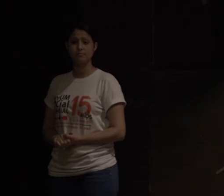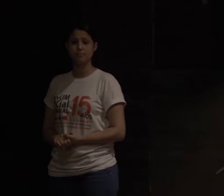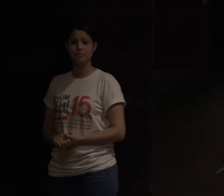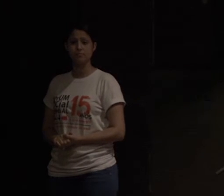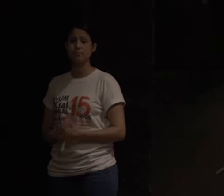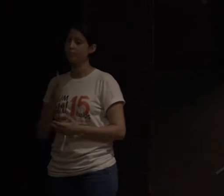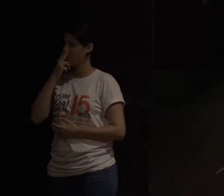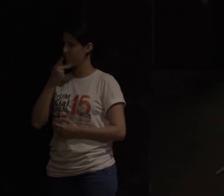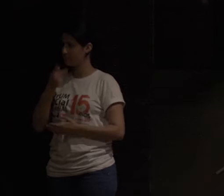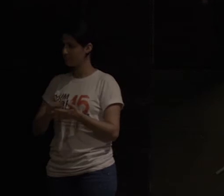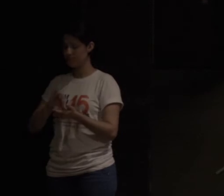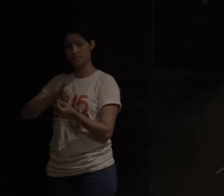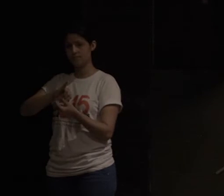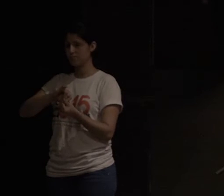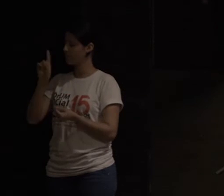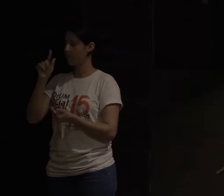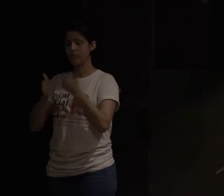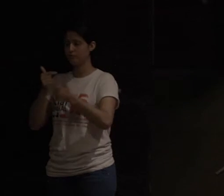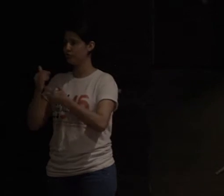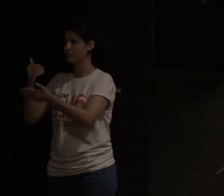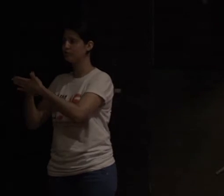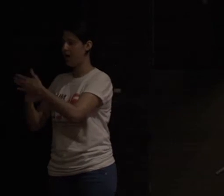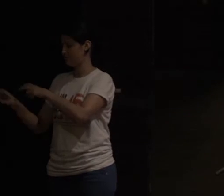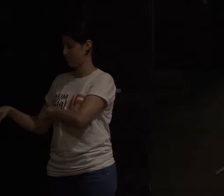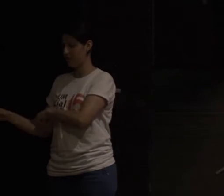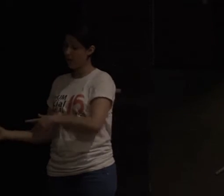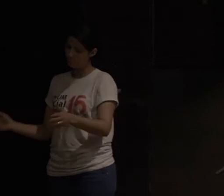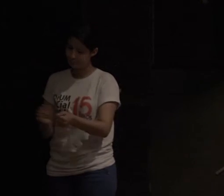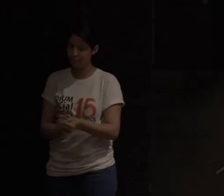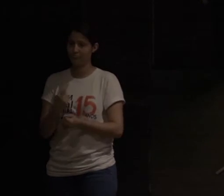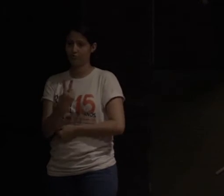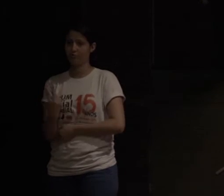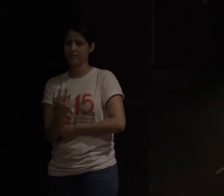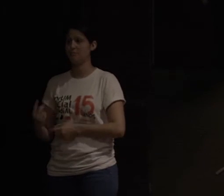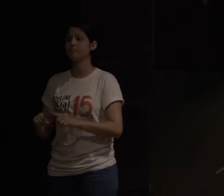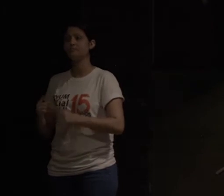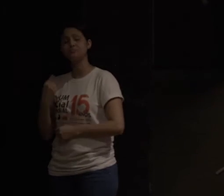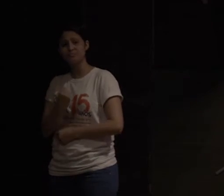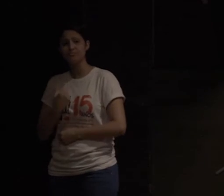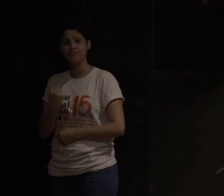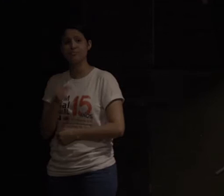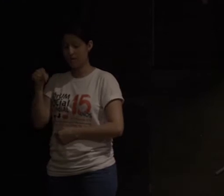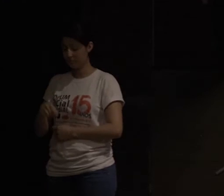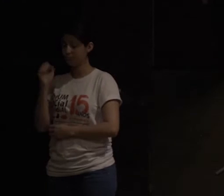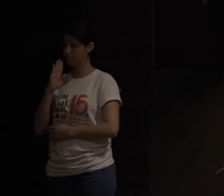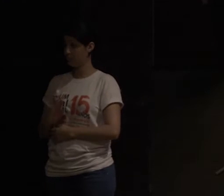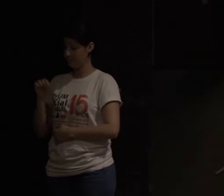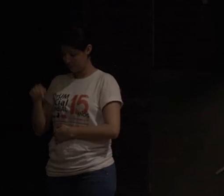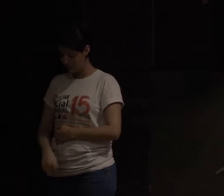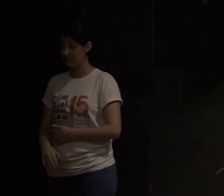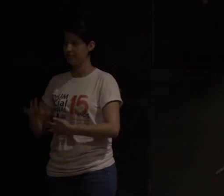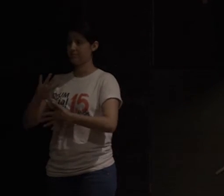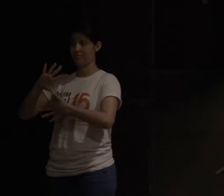Mas, como eu digo, o capitalismo não funciona sem colonialismo. E nós estamos, aqui no Brasil, no continente, na